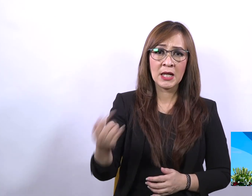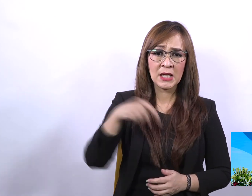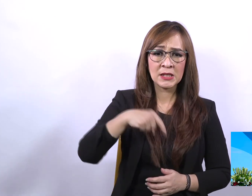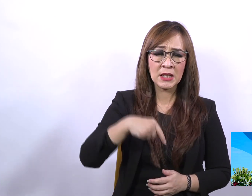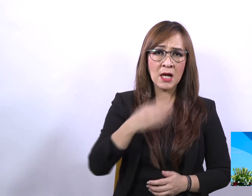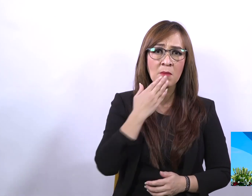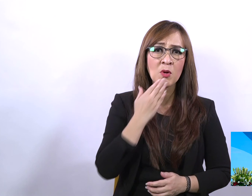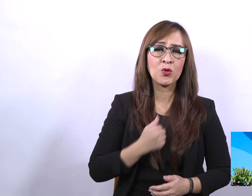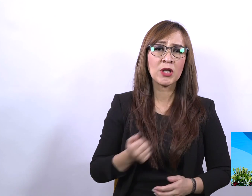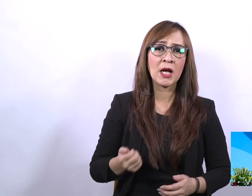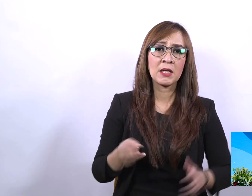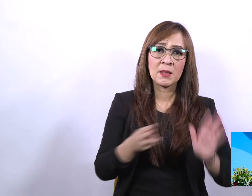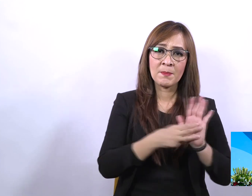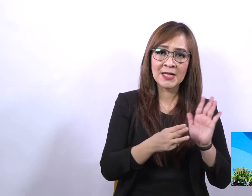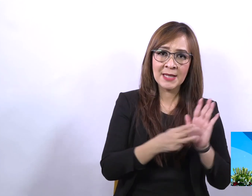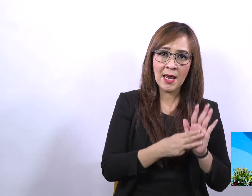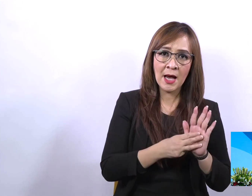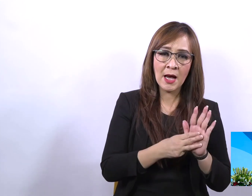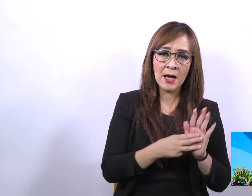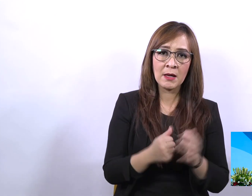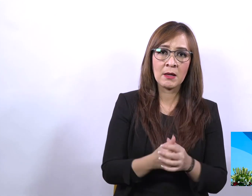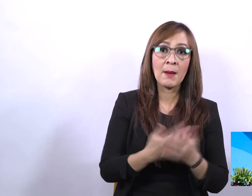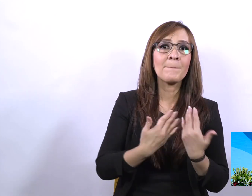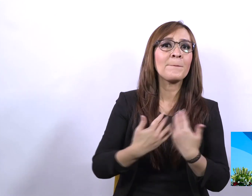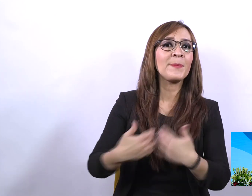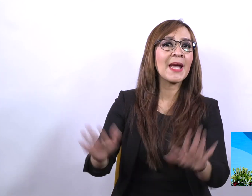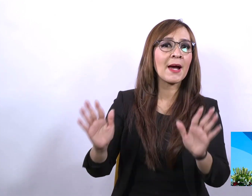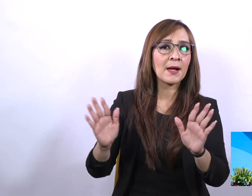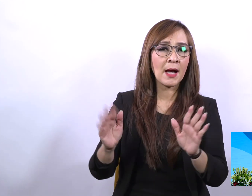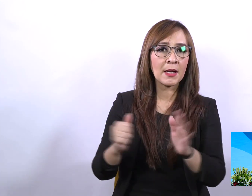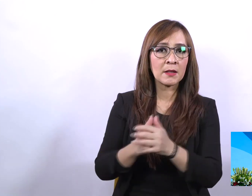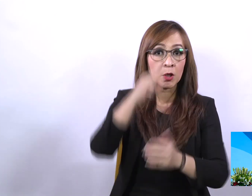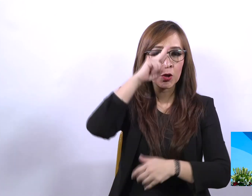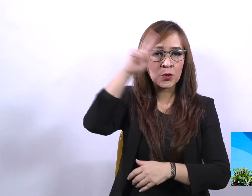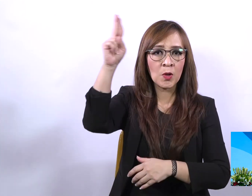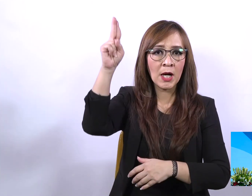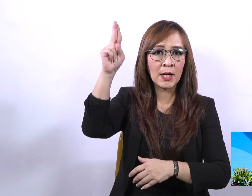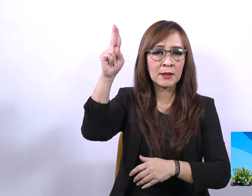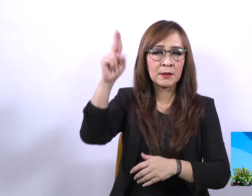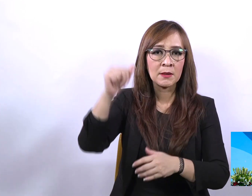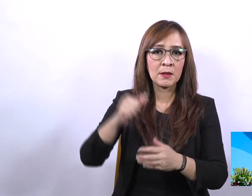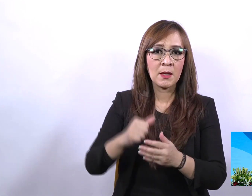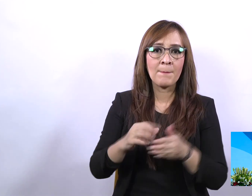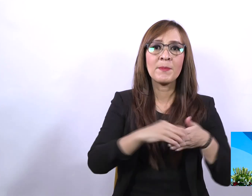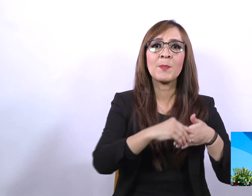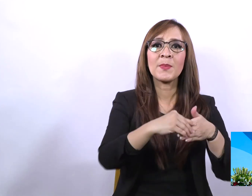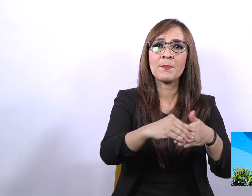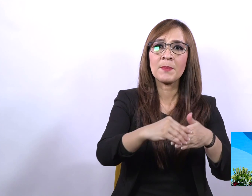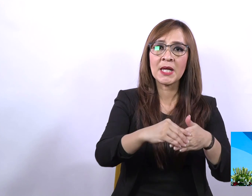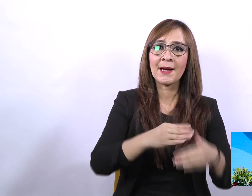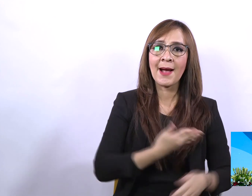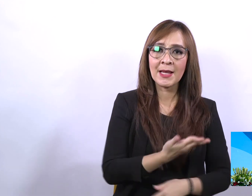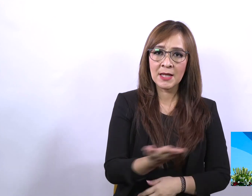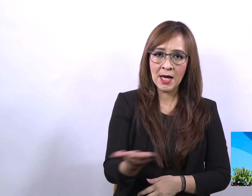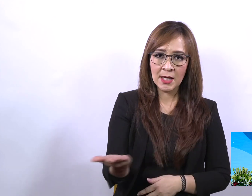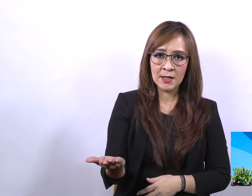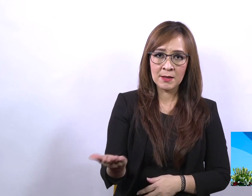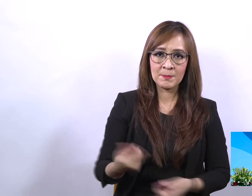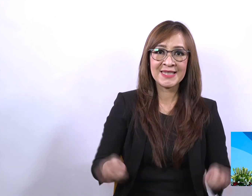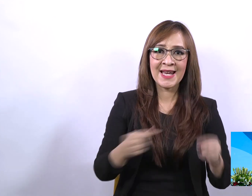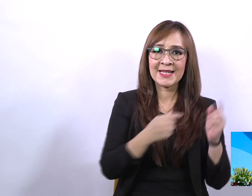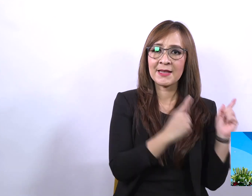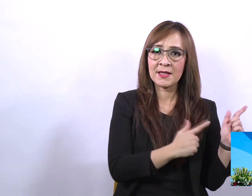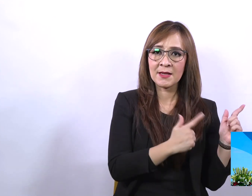kencang hari-hari Ini let me remind you You are shoulder Of Christ Engkau adalah prajurit-prajurit nya